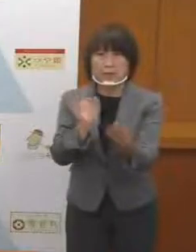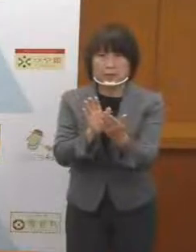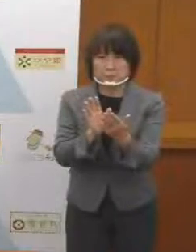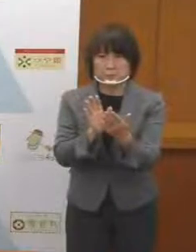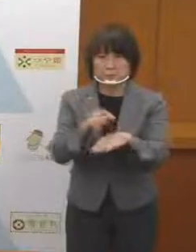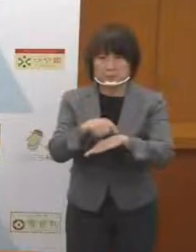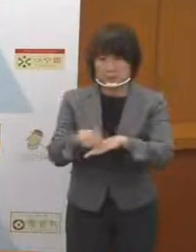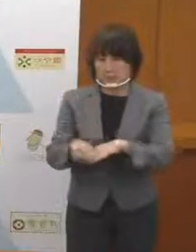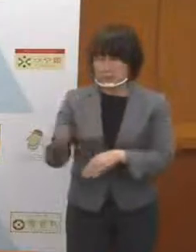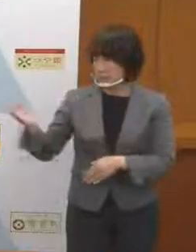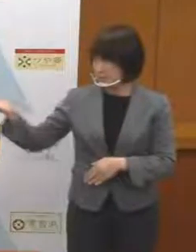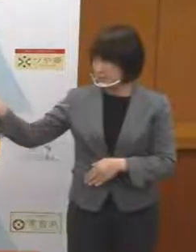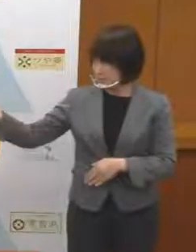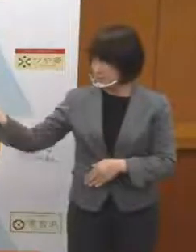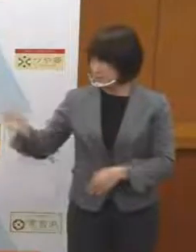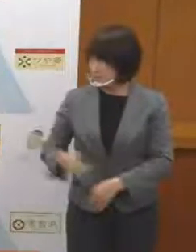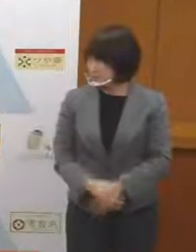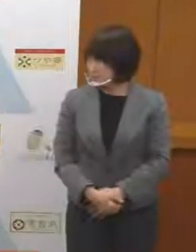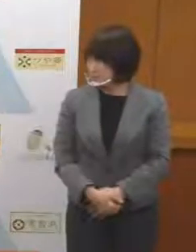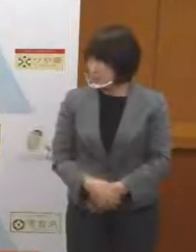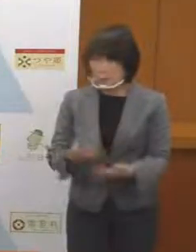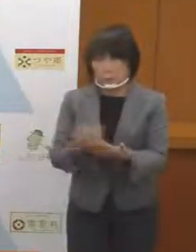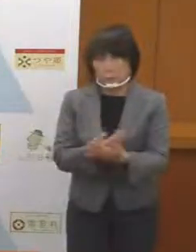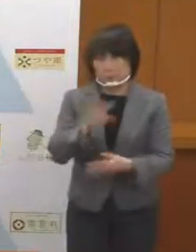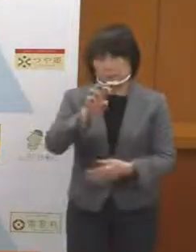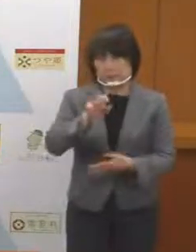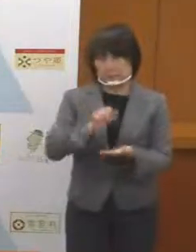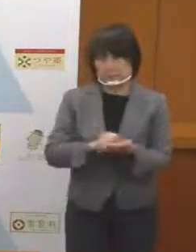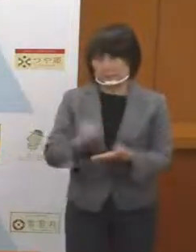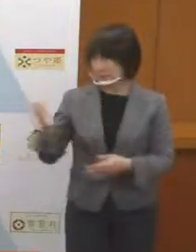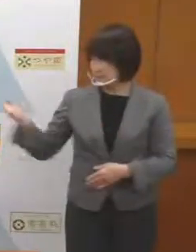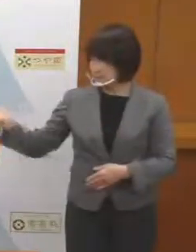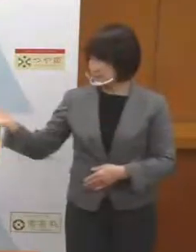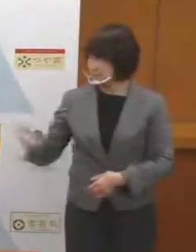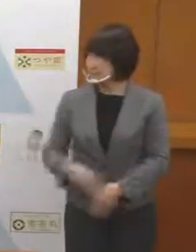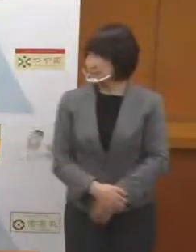ます30日っ子